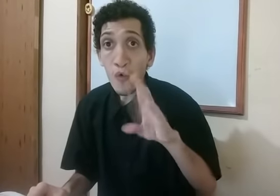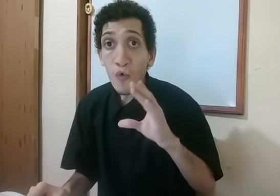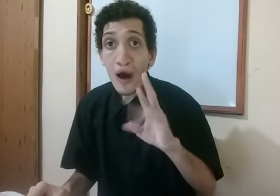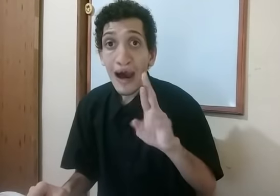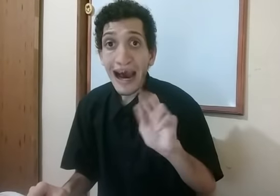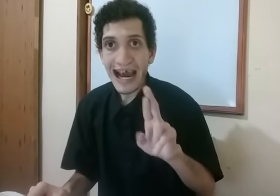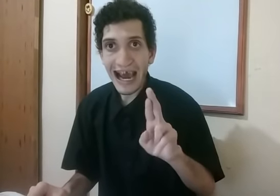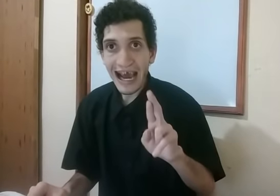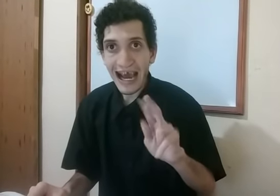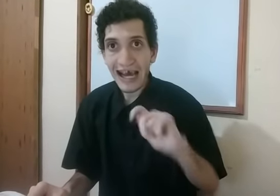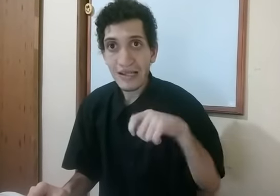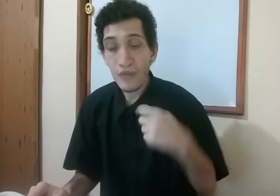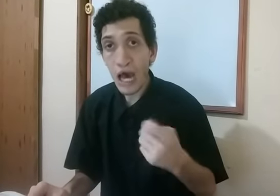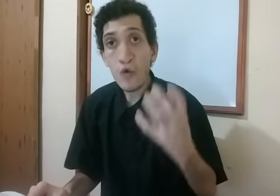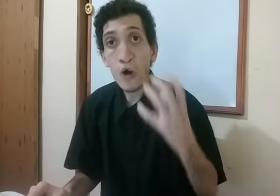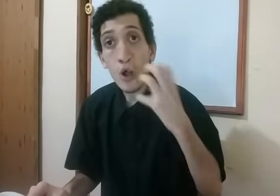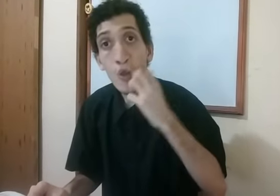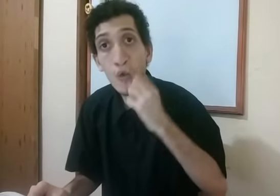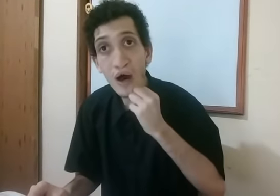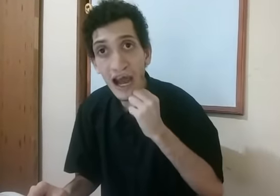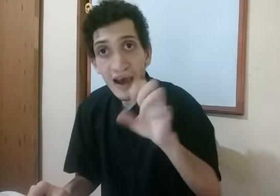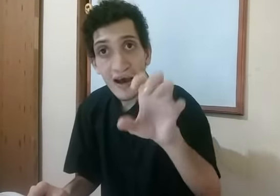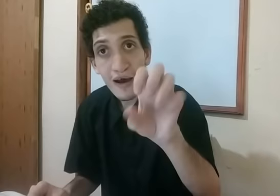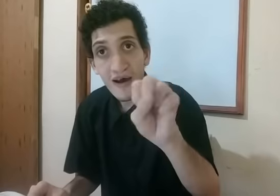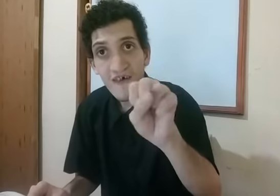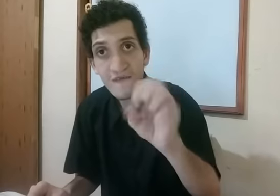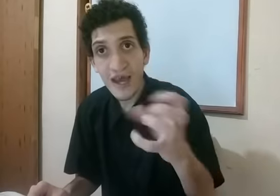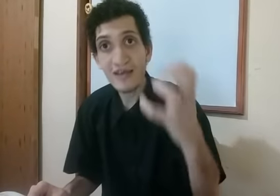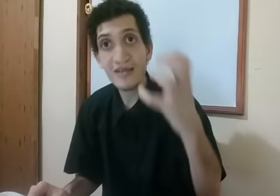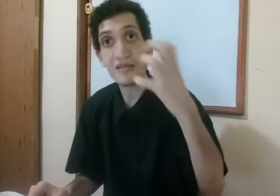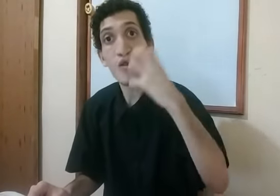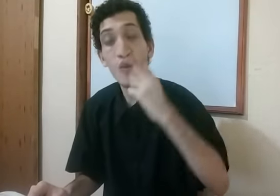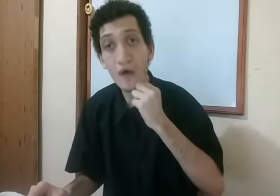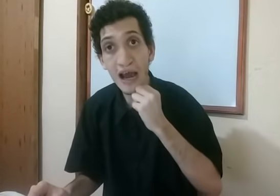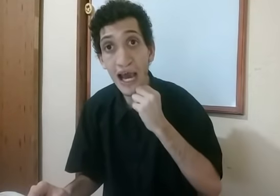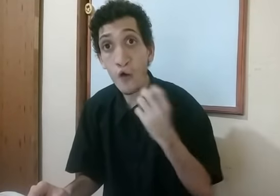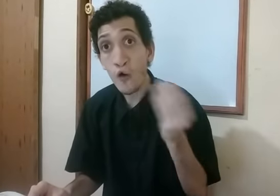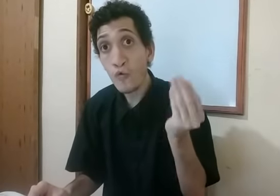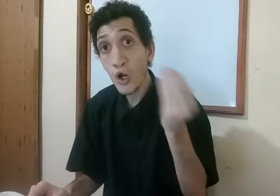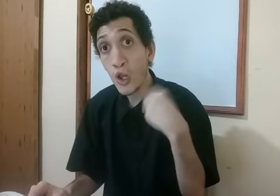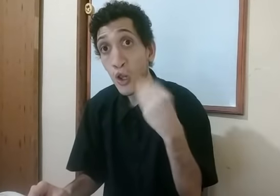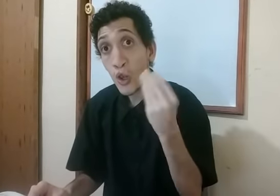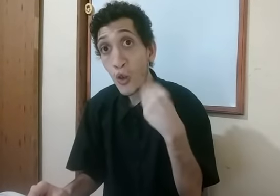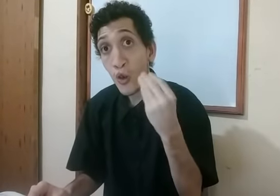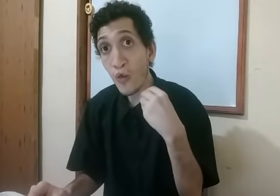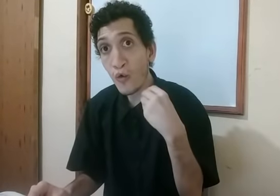Lucrar. Sinal, lucrar. É assim. Lucrar ou